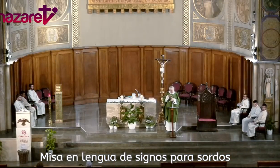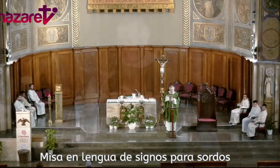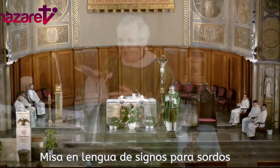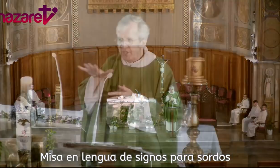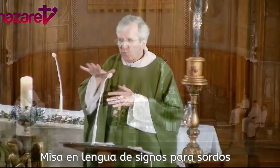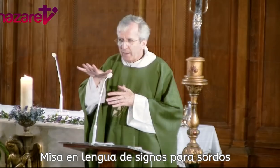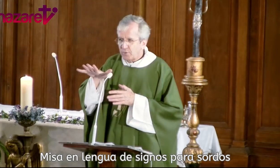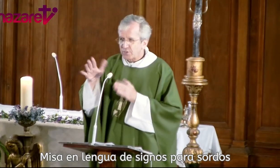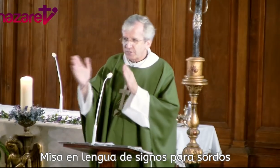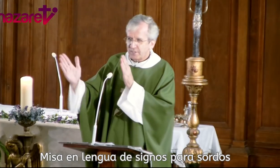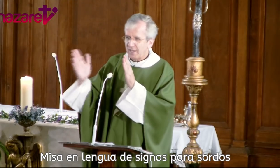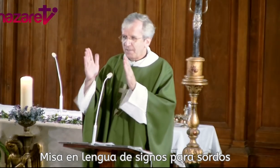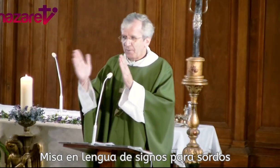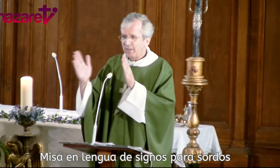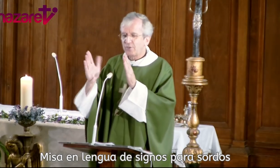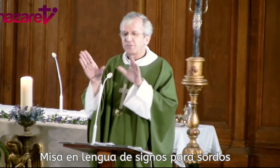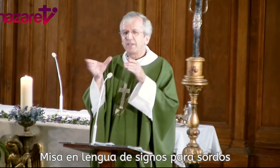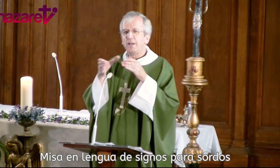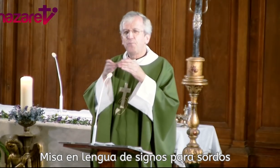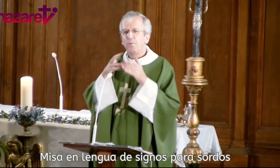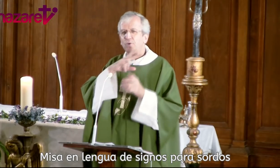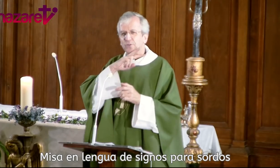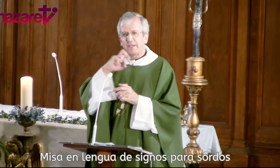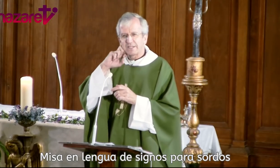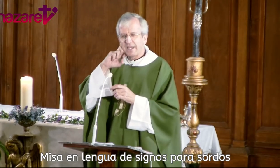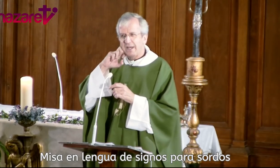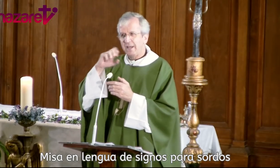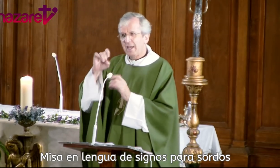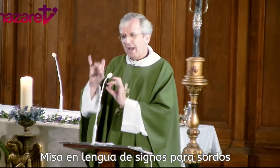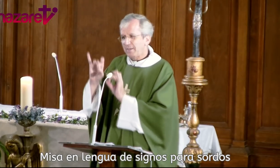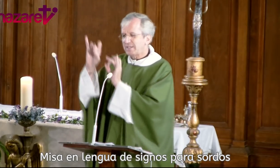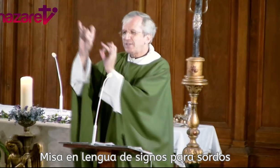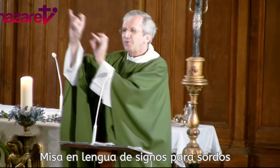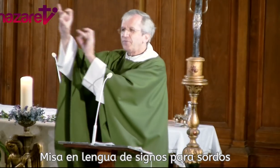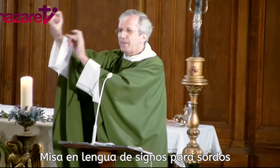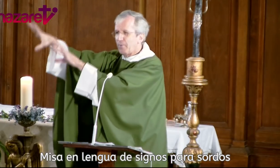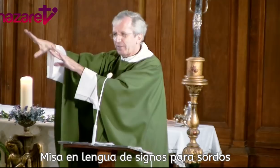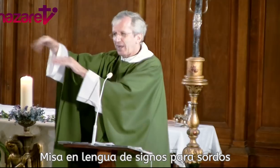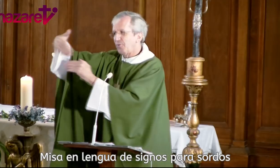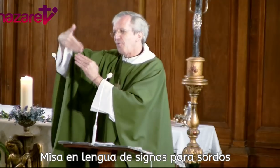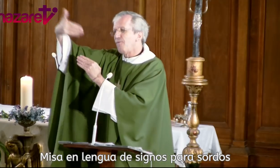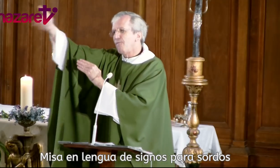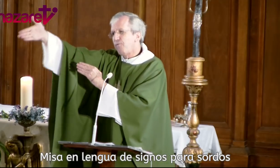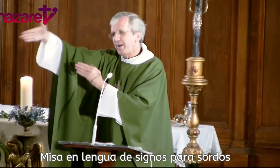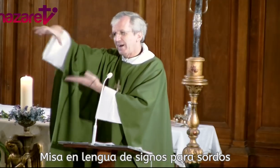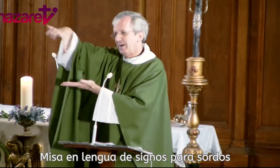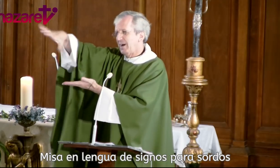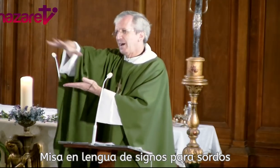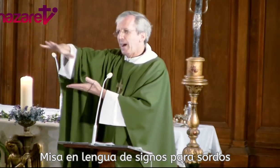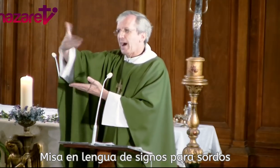Nos situamos en momentos en que el pueblo de Israel había sido deportado fuera